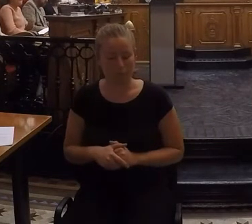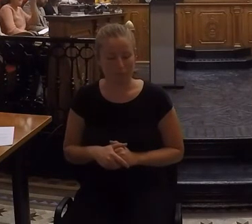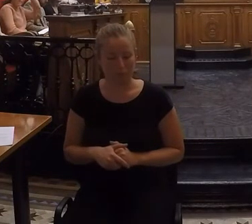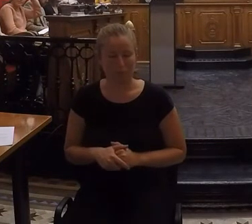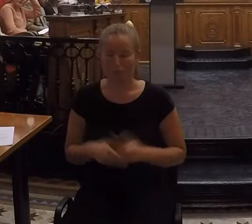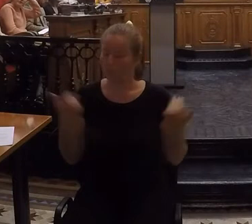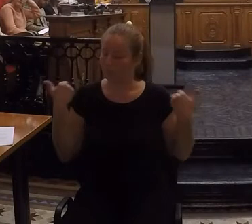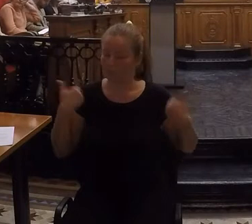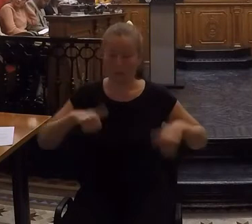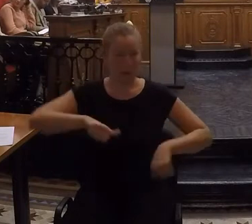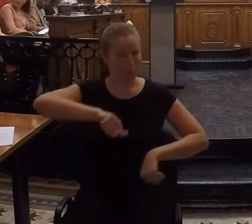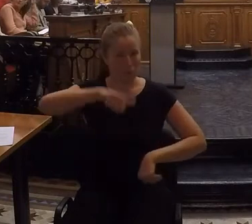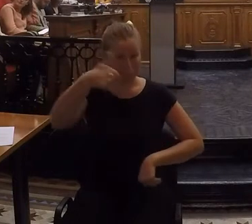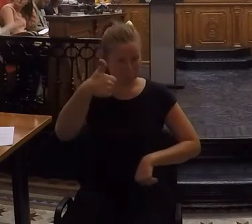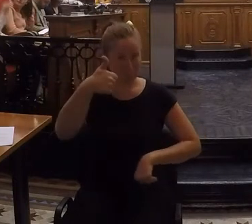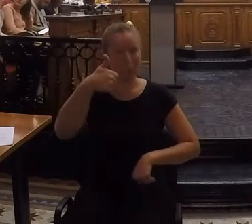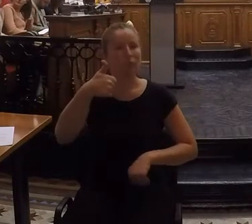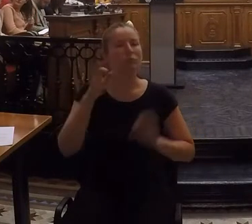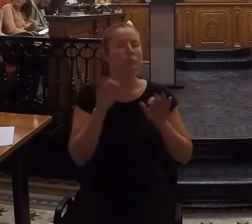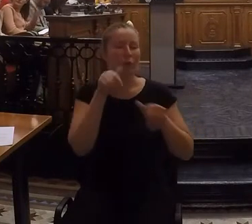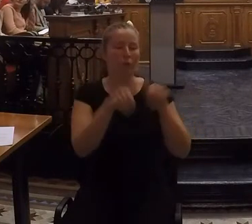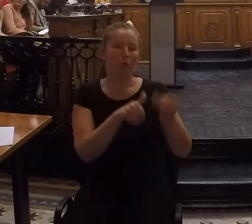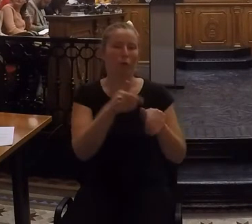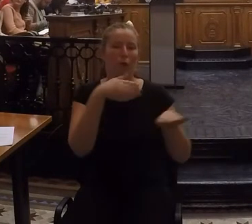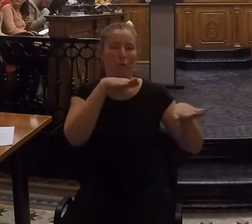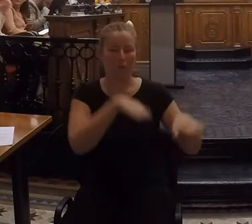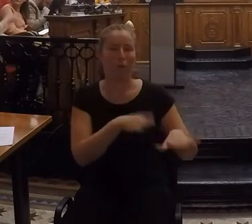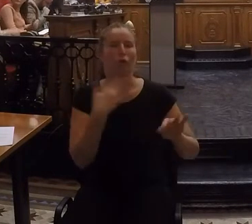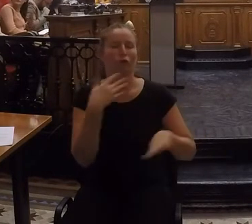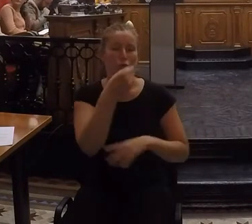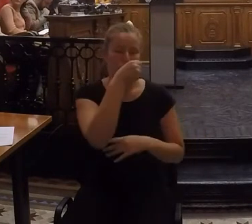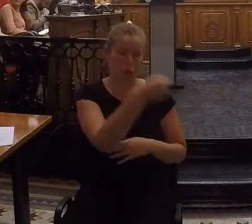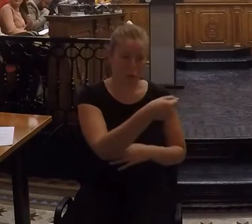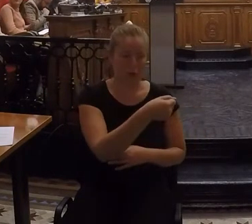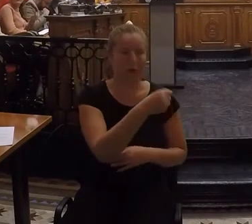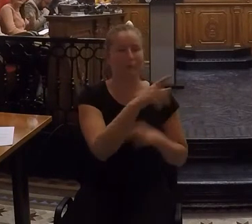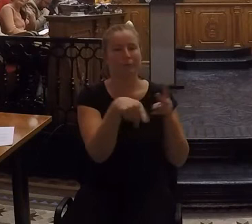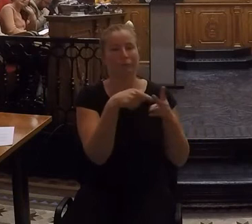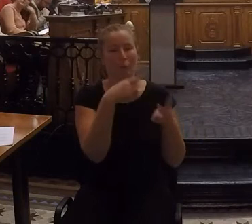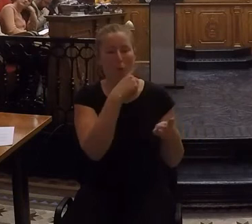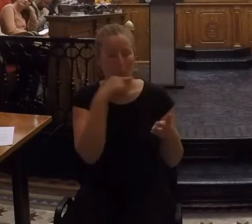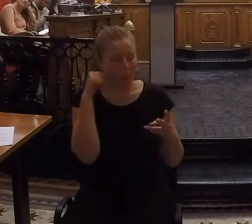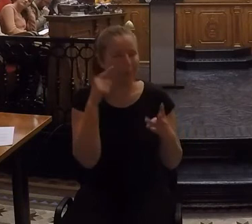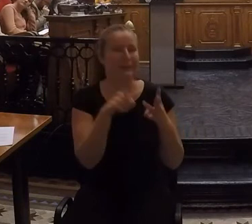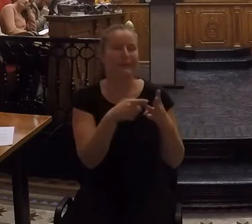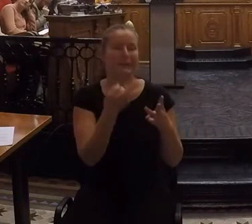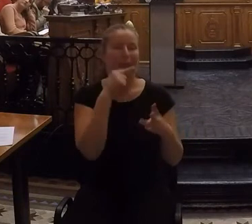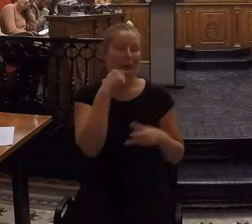Queda aprobado con los votos favorables del Grupo Municipal Socialista, Compromís, Partido de